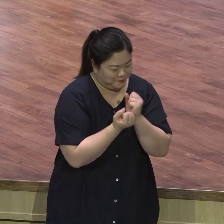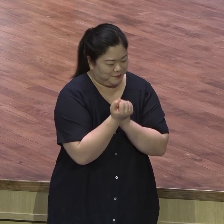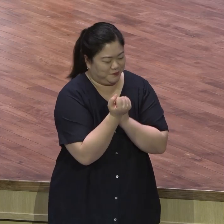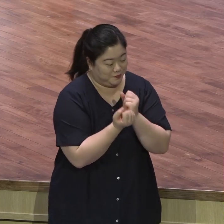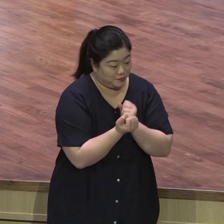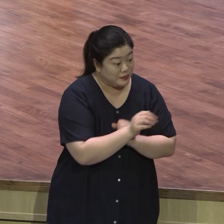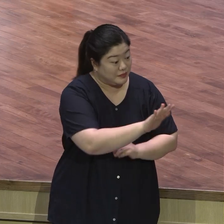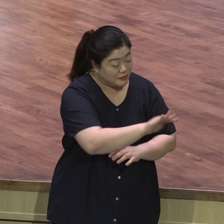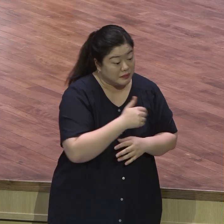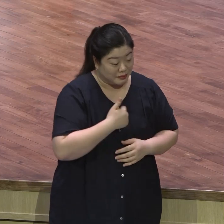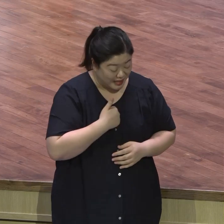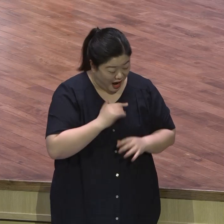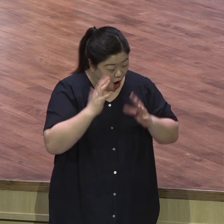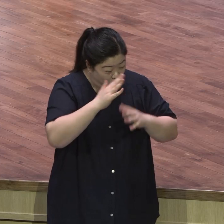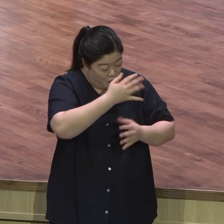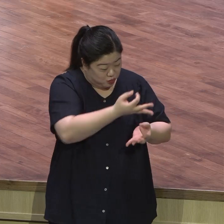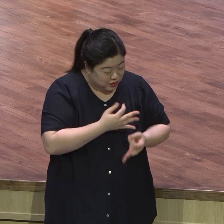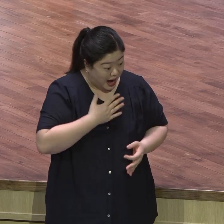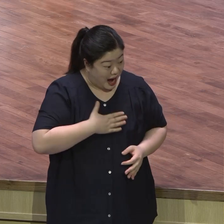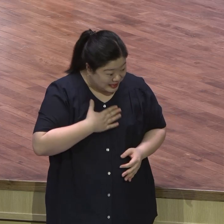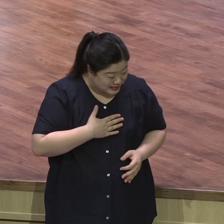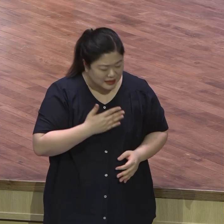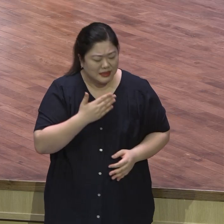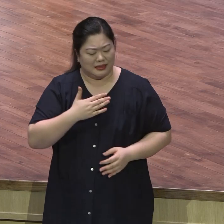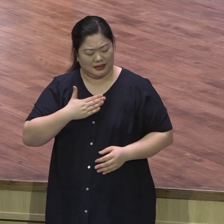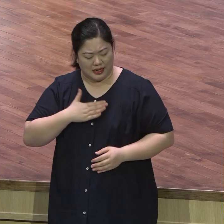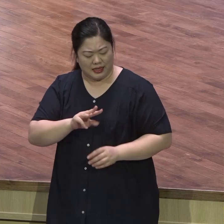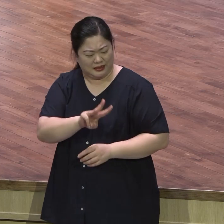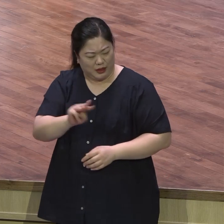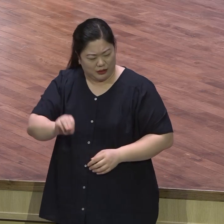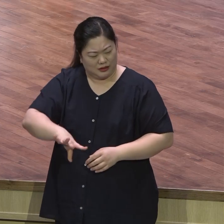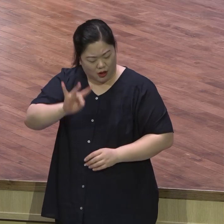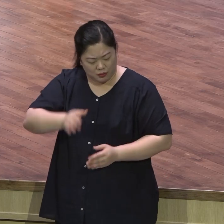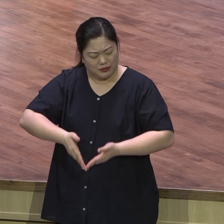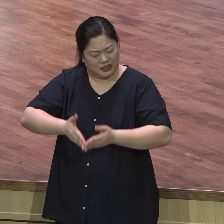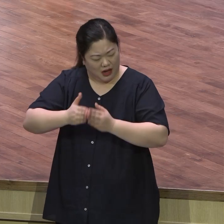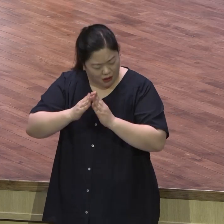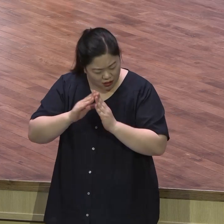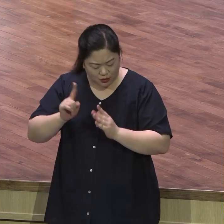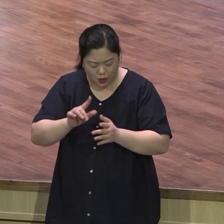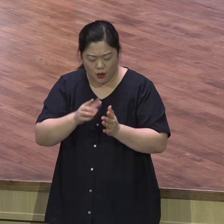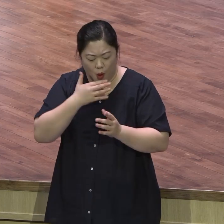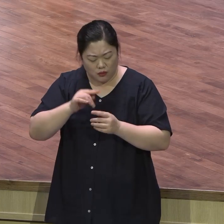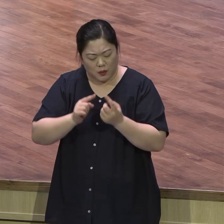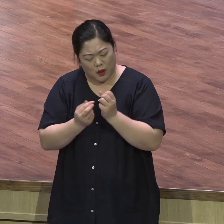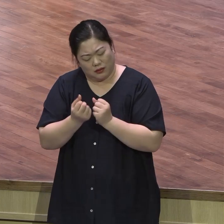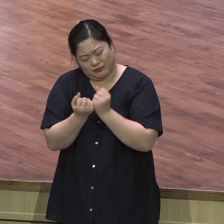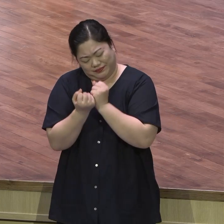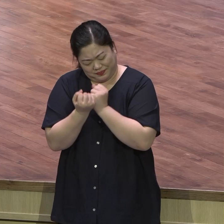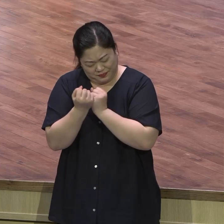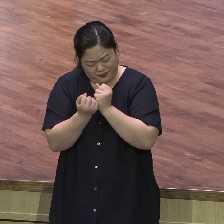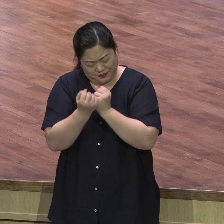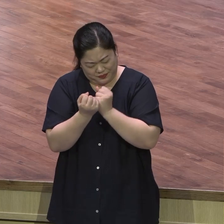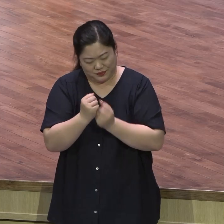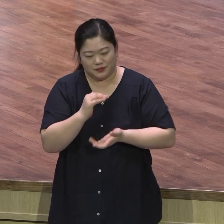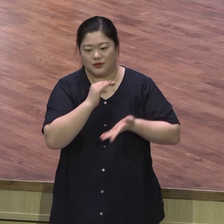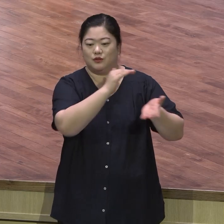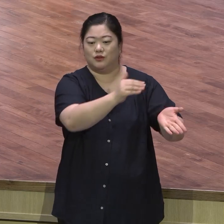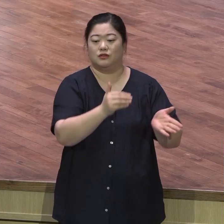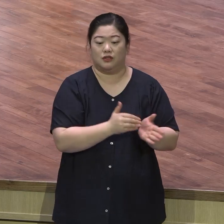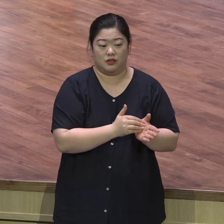시작을 해가지고 하나님 지금까지 하시는 이 일들을 보세요 엄청나다 교회는 조직조